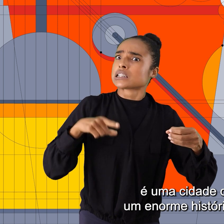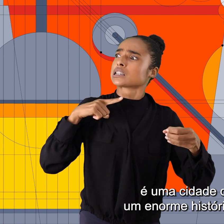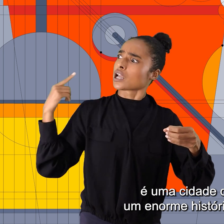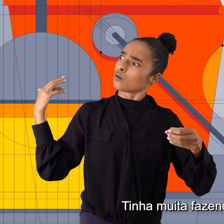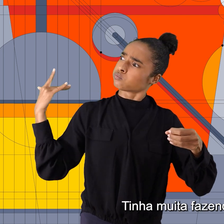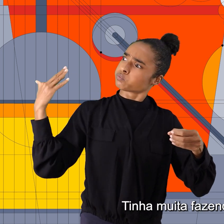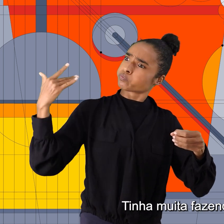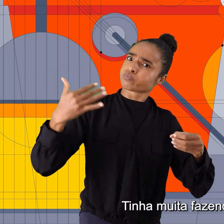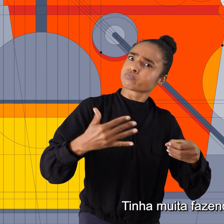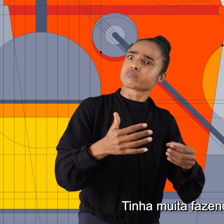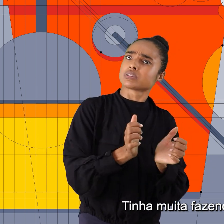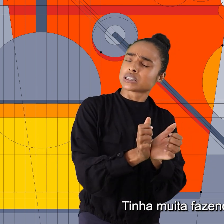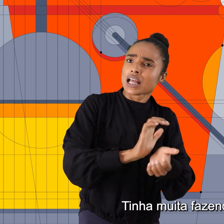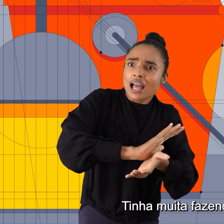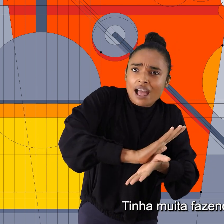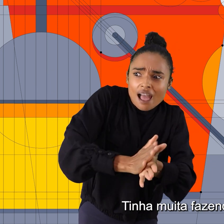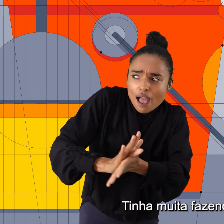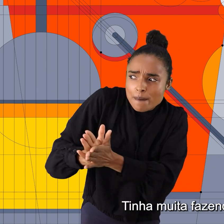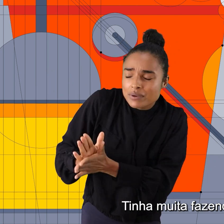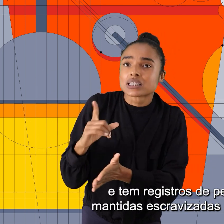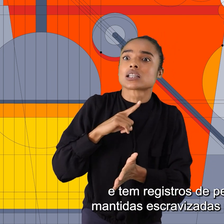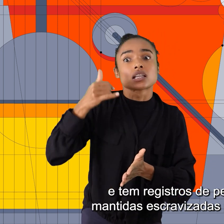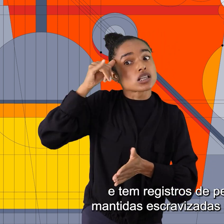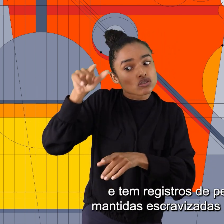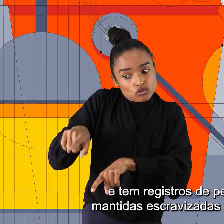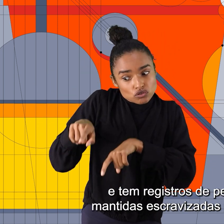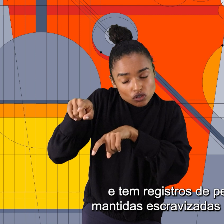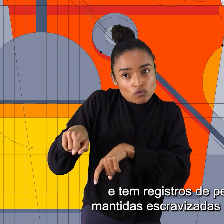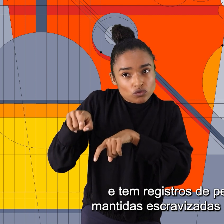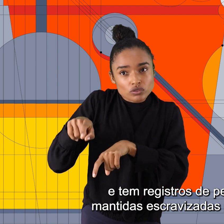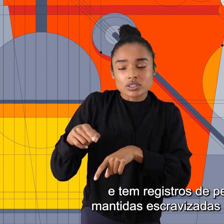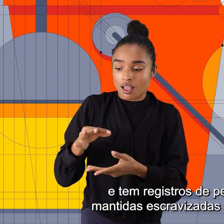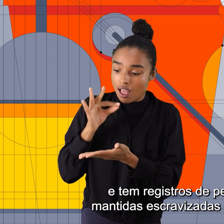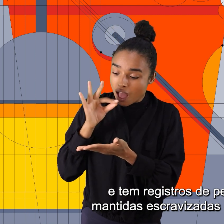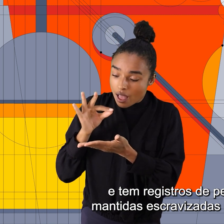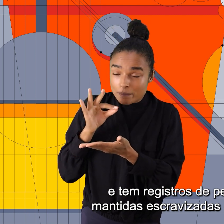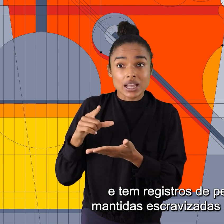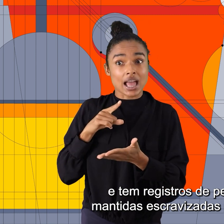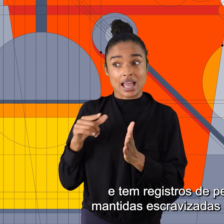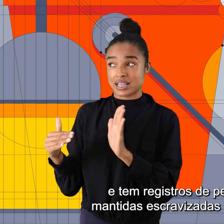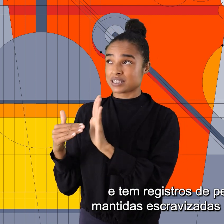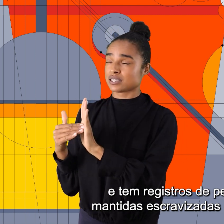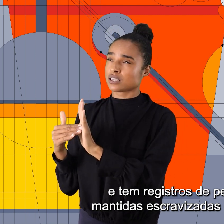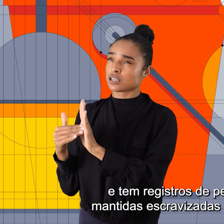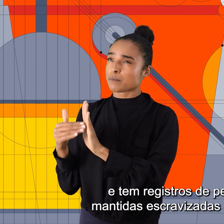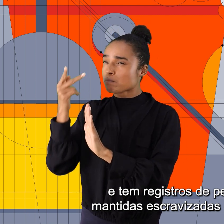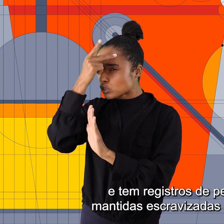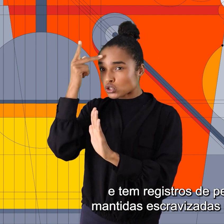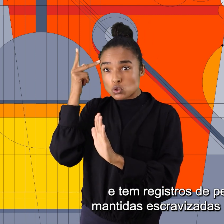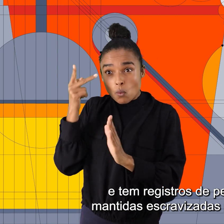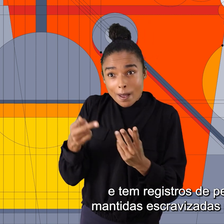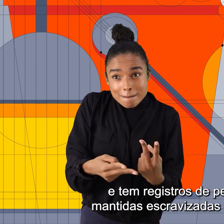racista. Tinha muita fazenda de café e tem registros de pessoas sendo mantidas e escravizadas por ali